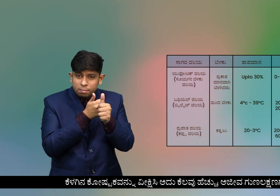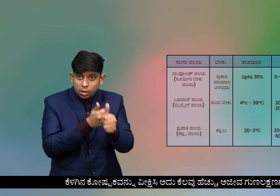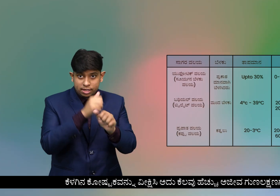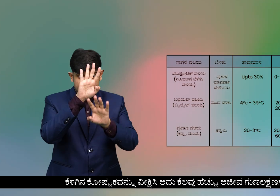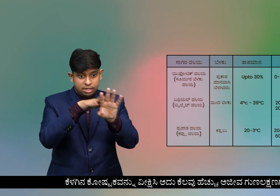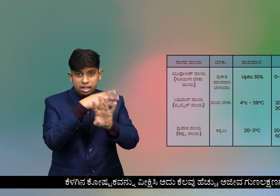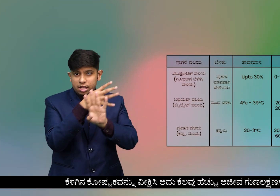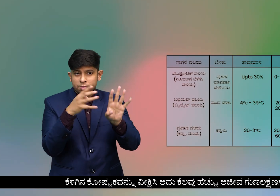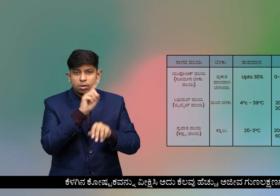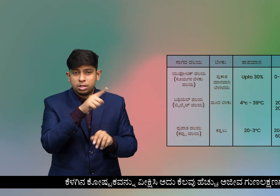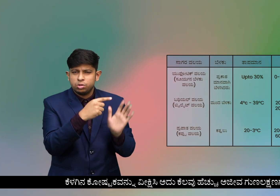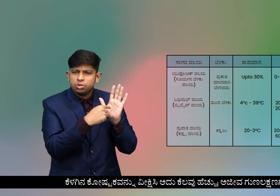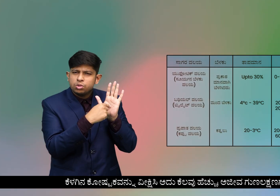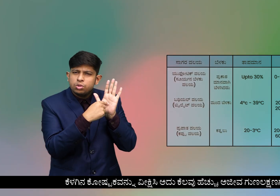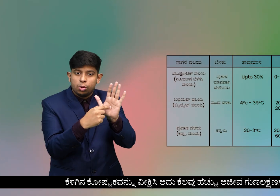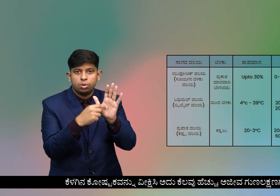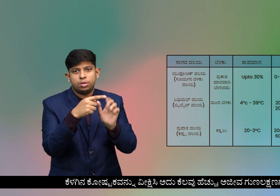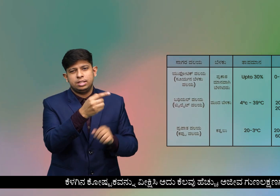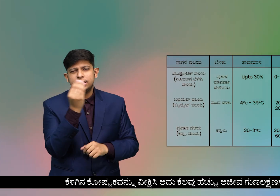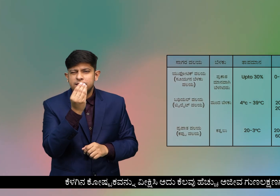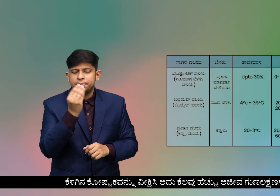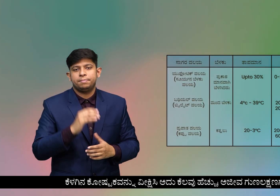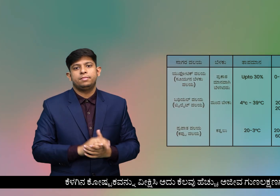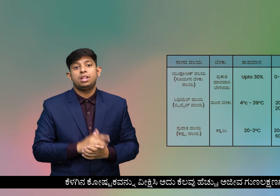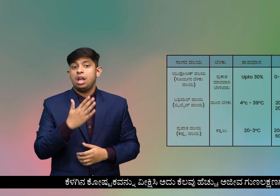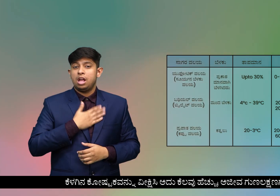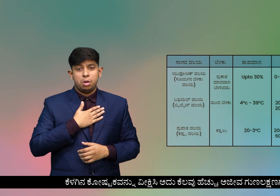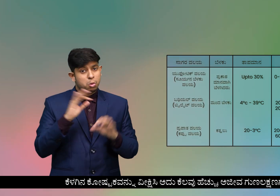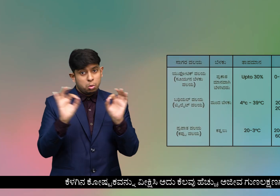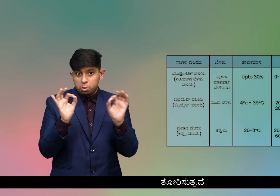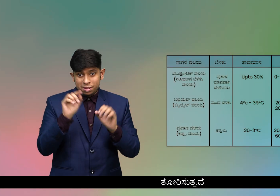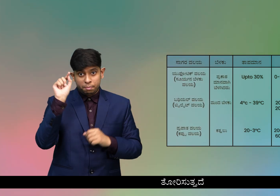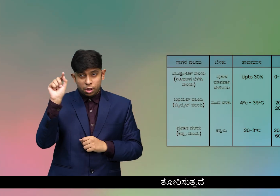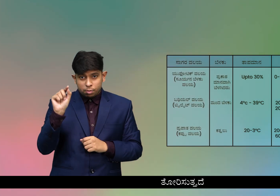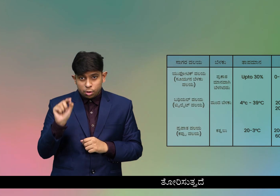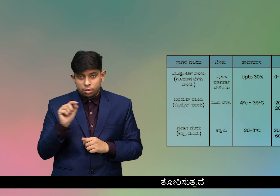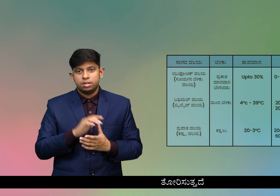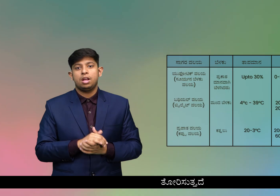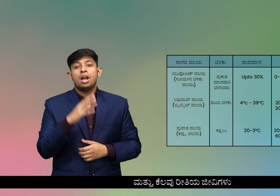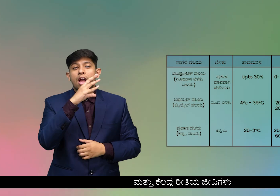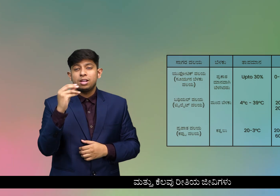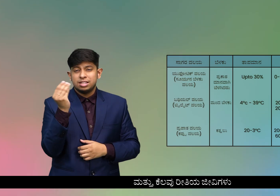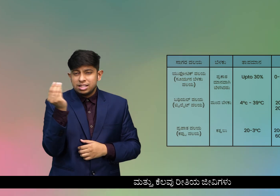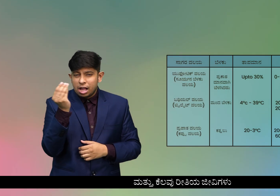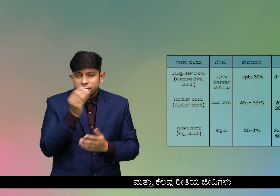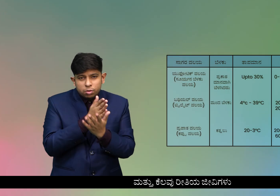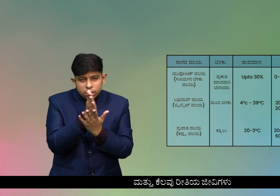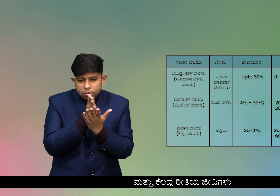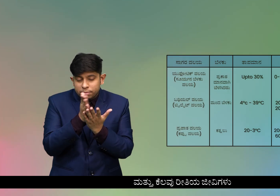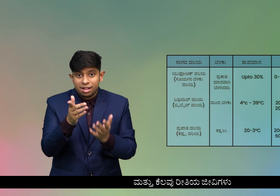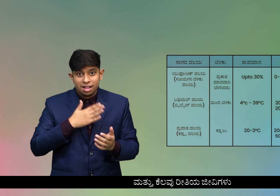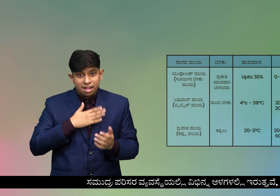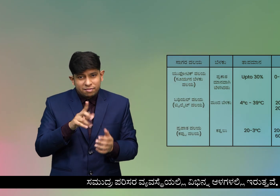ಕೆಳಗಿನ ಕೋಷ್ಟಕವನ್ನ ವೀಕ್ಷಿಸಿ. ಅದು ಕೆಲವು ಹೆಚ್ಚು ಅಜೀವ ಗುಣಲಕ್ಷಣಗಳನ್ನ ತೋರಿಸುತ್ತೆ ಮತ್ತು ಕೆಲವು